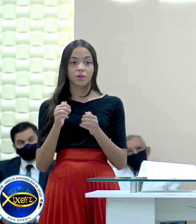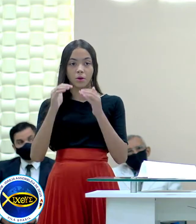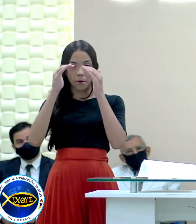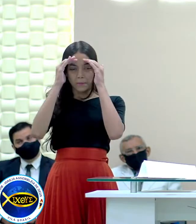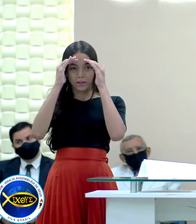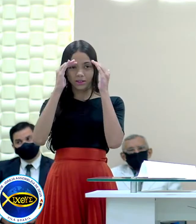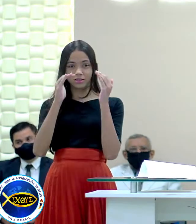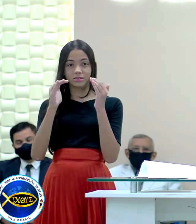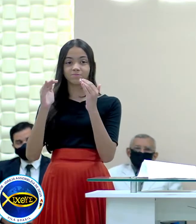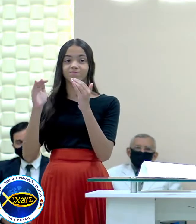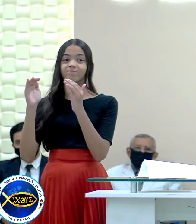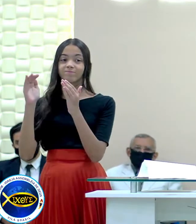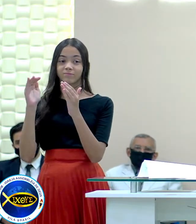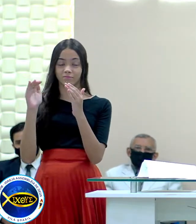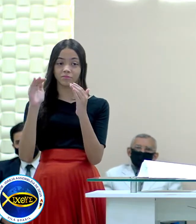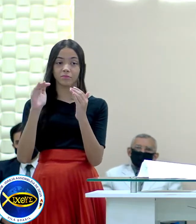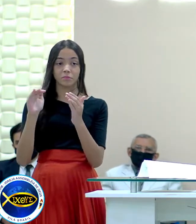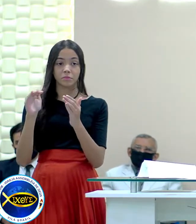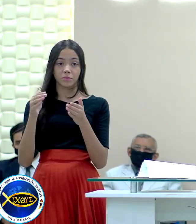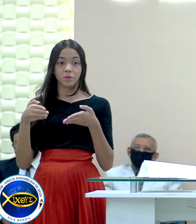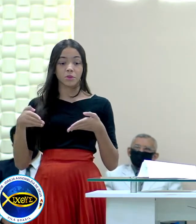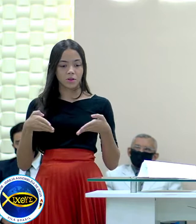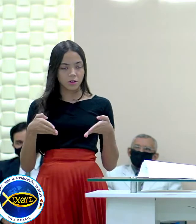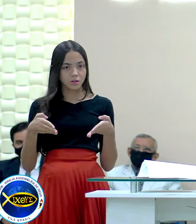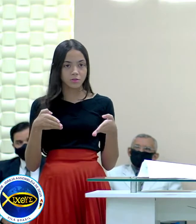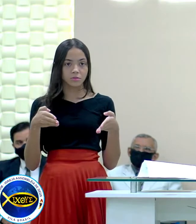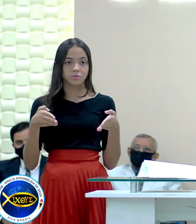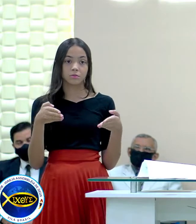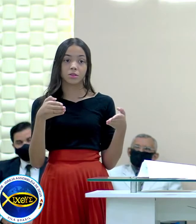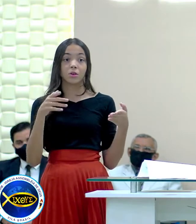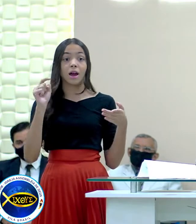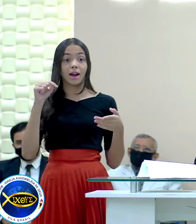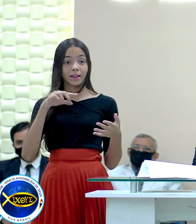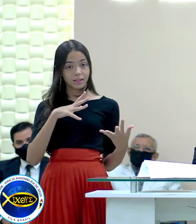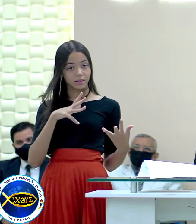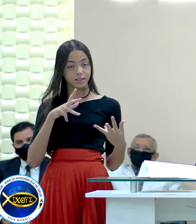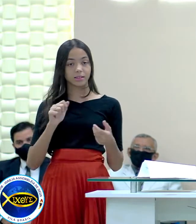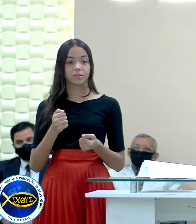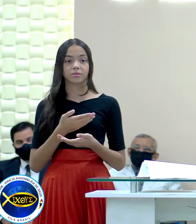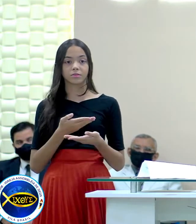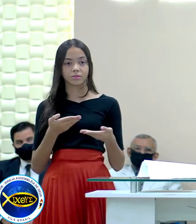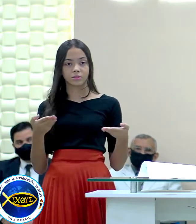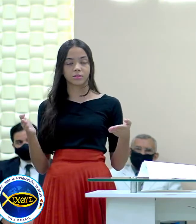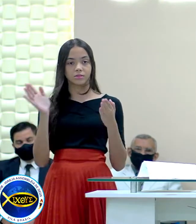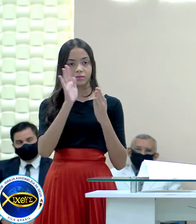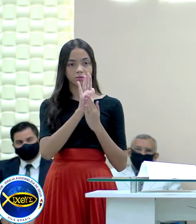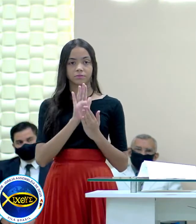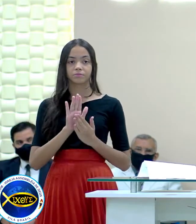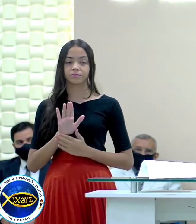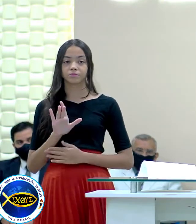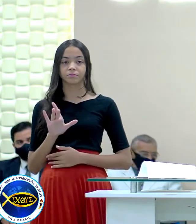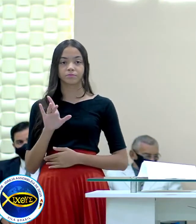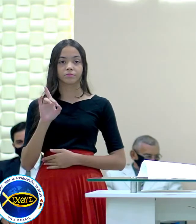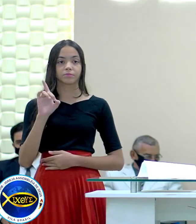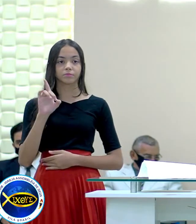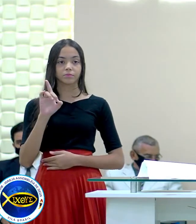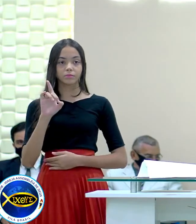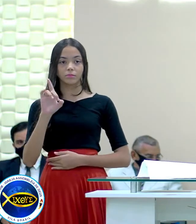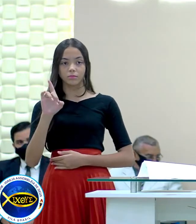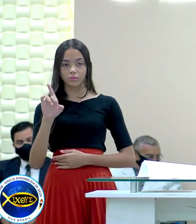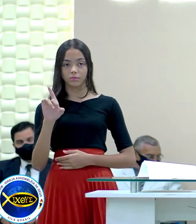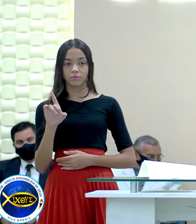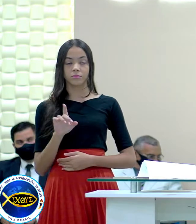jornada terrena de vocês. Louvado seja o santo nome do Senhor. Uma vez que é